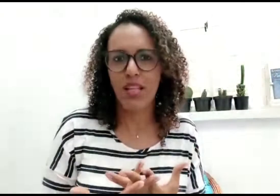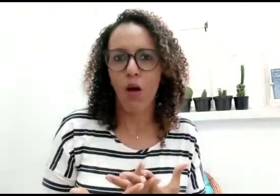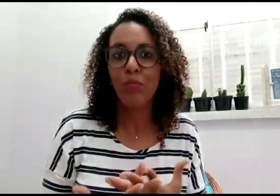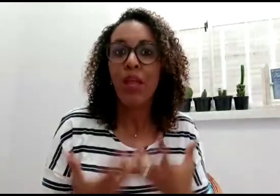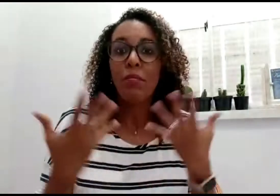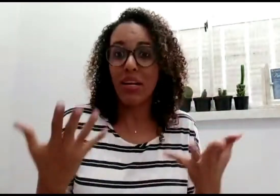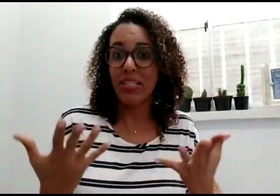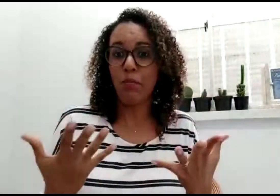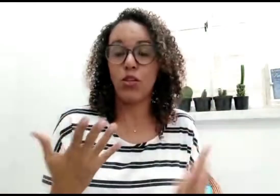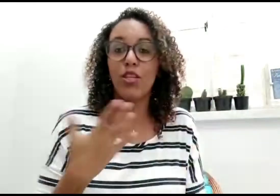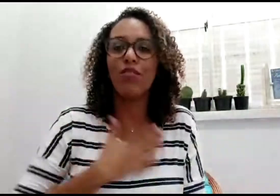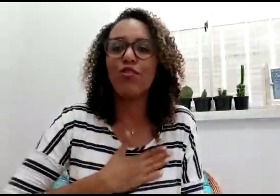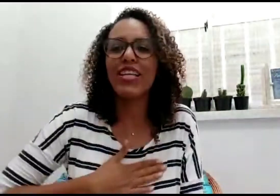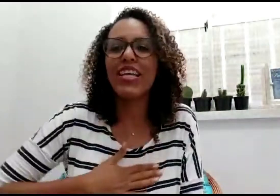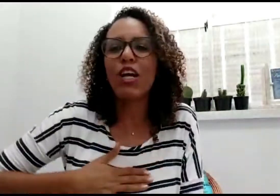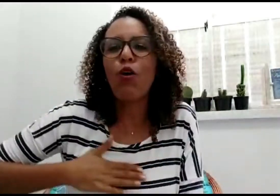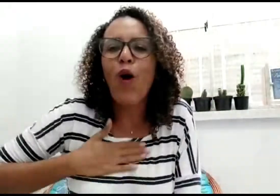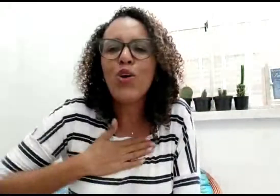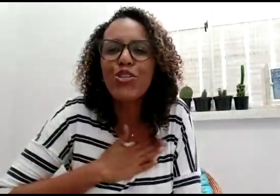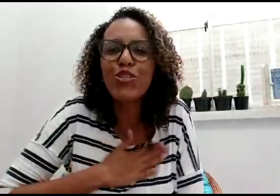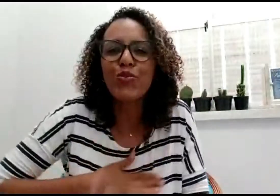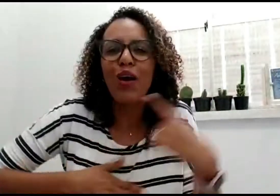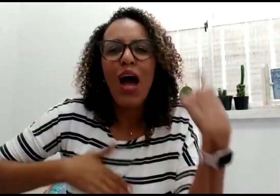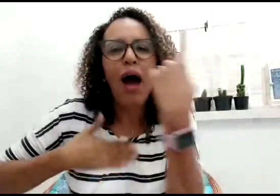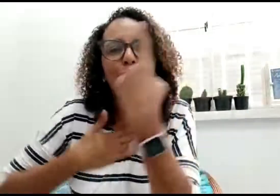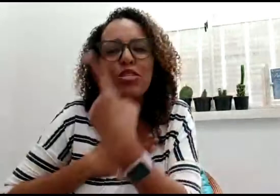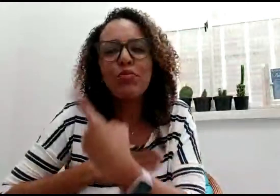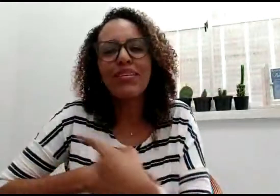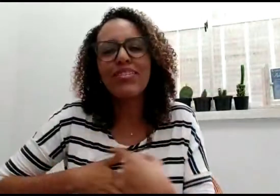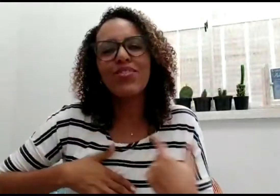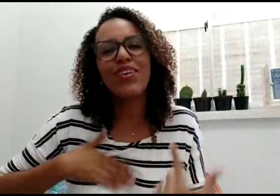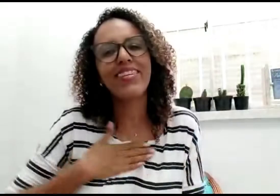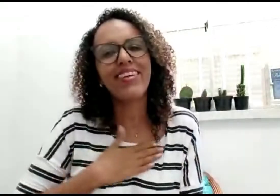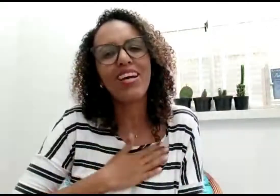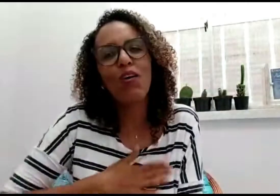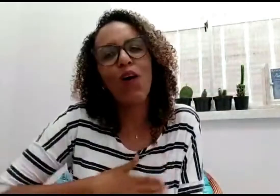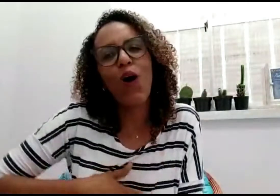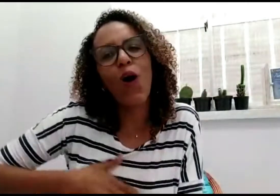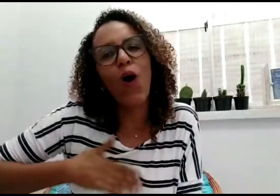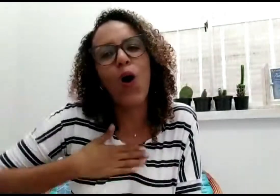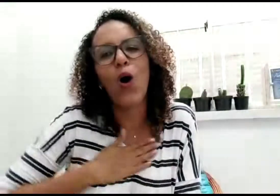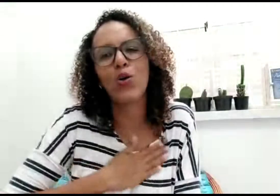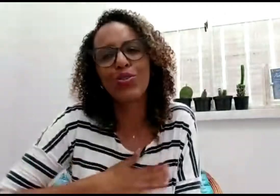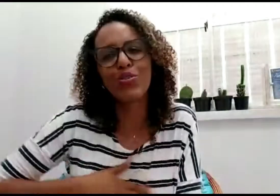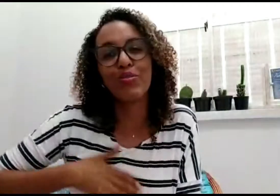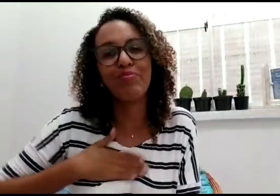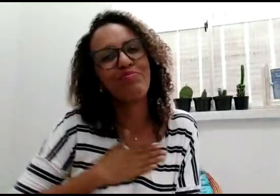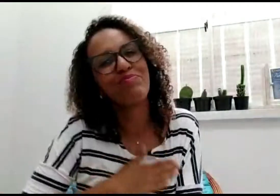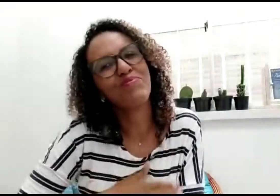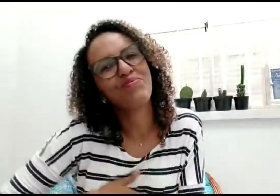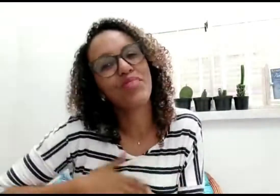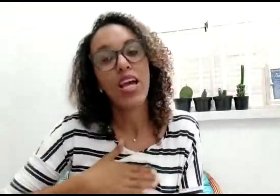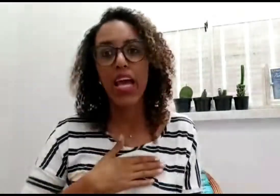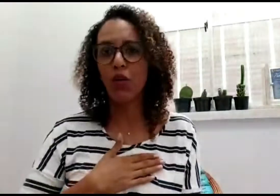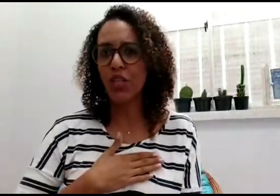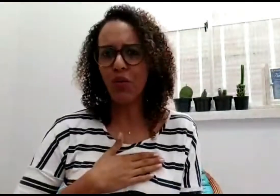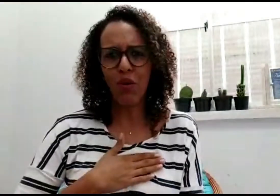sinal. Por exemplo, se eu digo a você que gosto, a minha expressão é de que gosto. Eu não